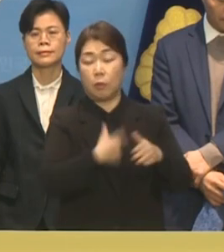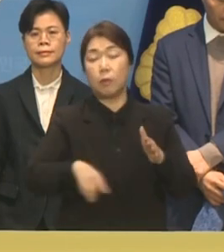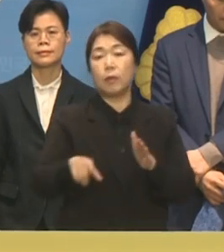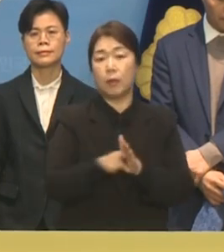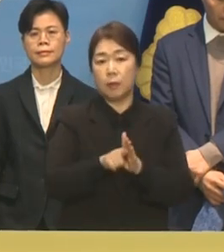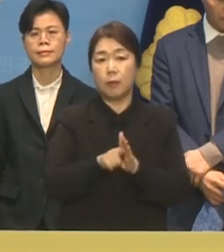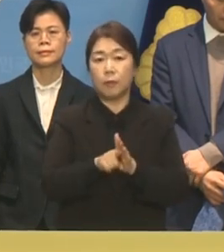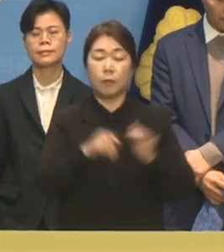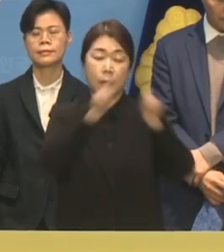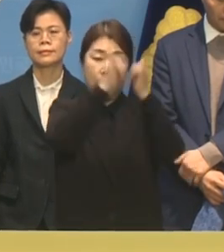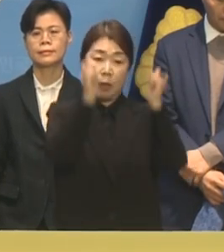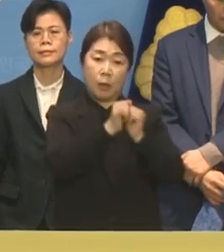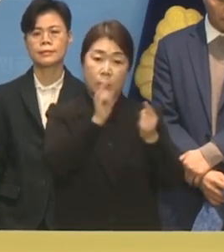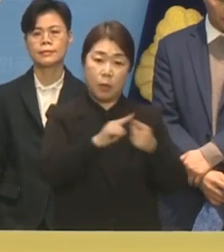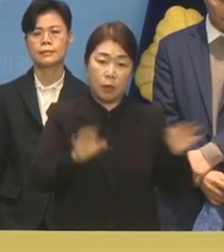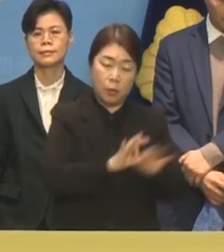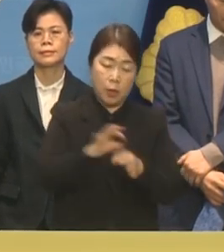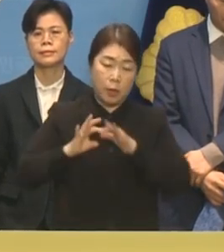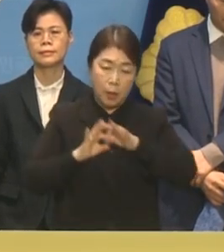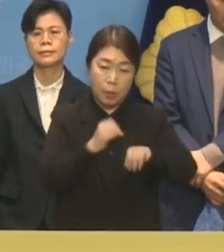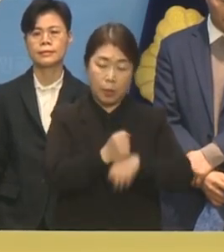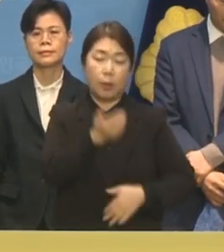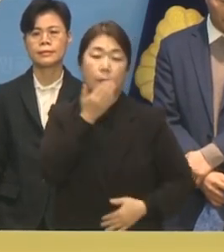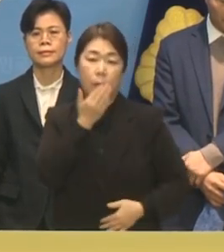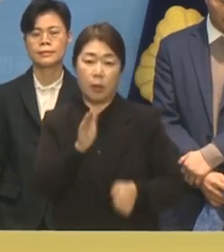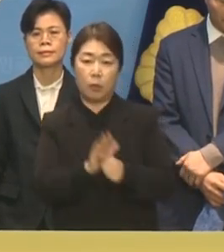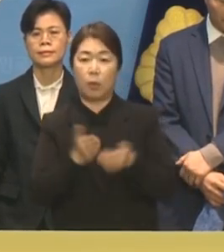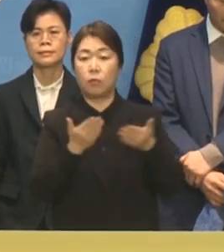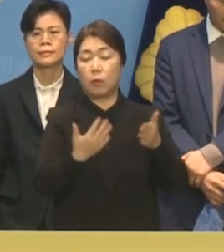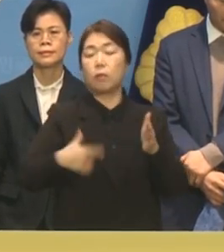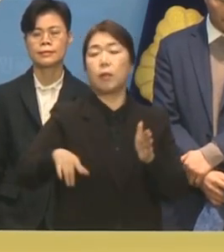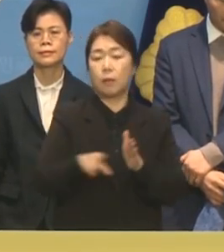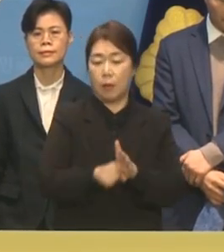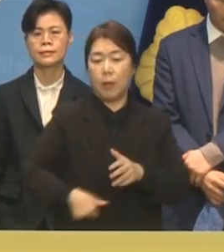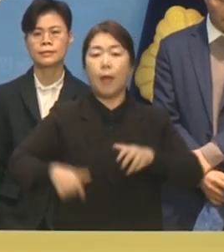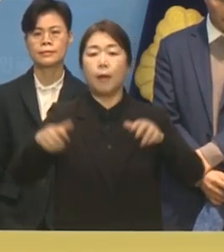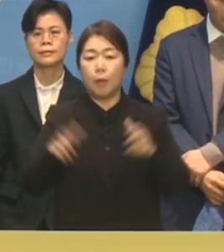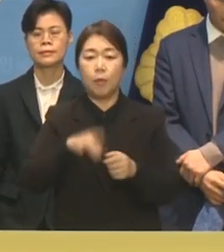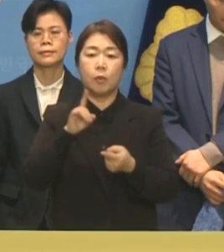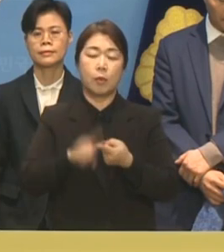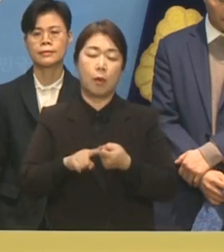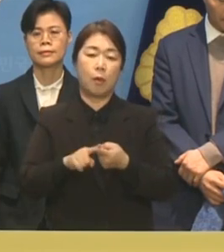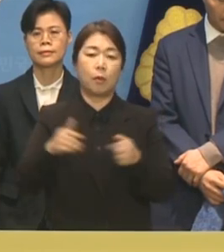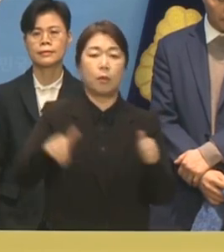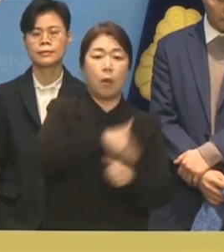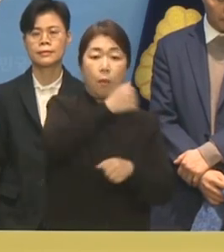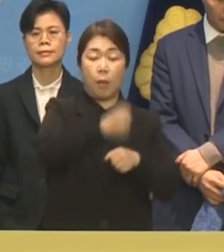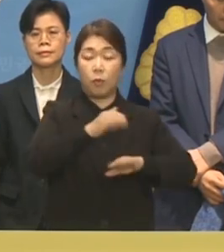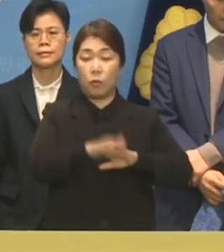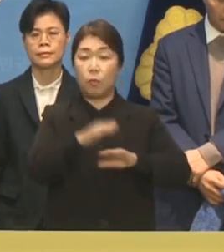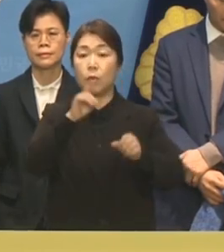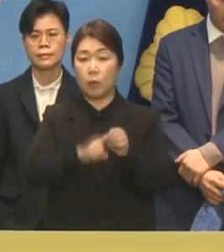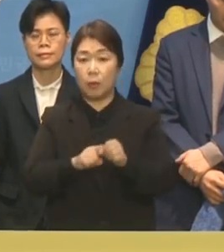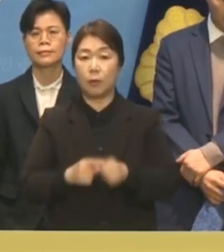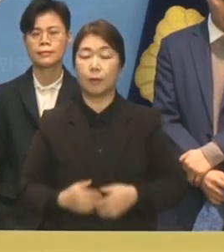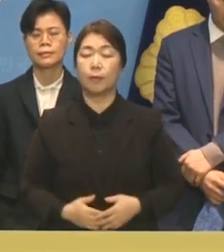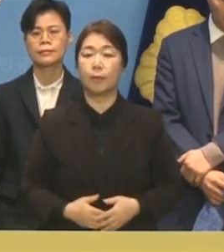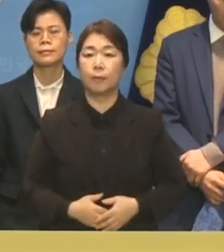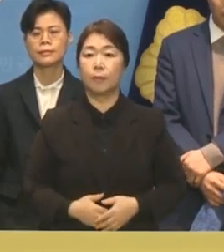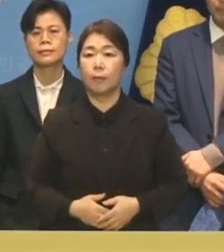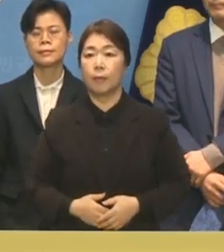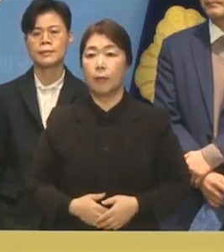통해 사회적 경제의 지속가능 역량을 제고하기 위한 협력적 생태계를 만들고자 하는 내용으로 구성되어